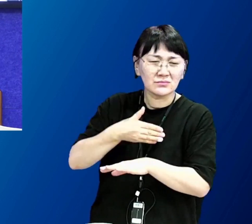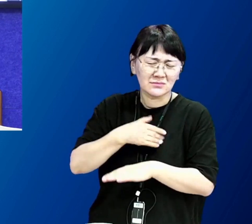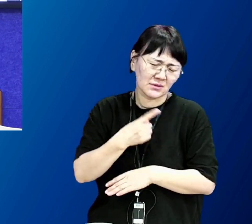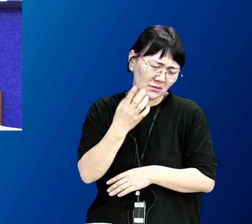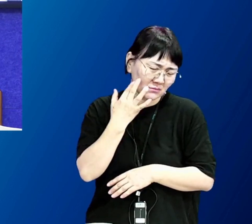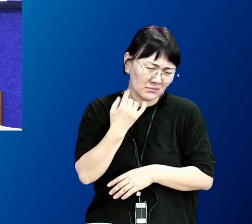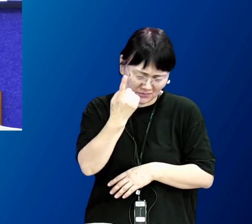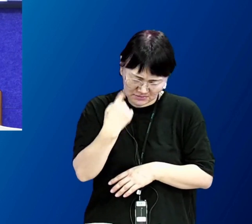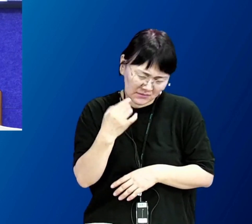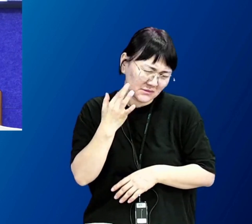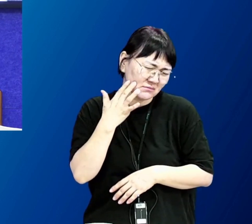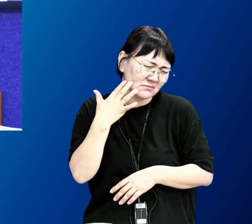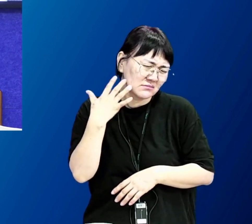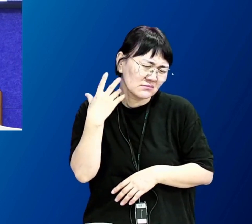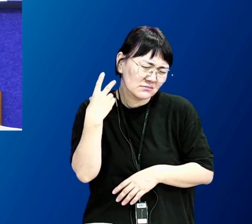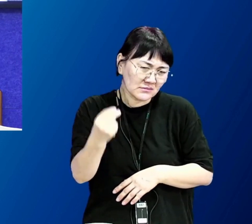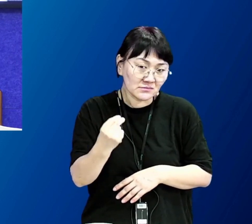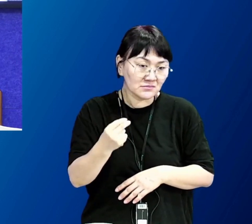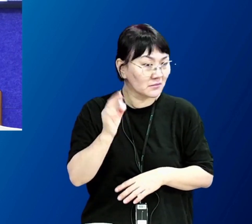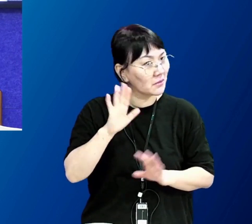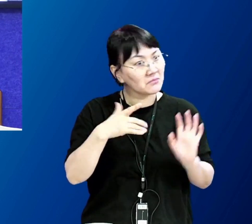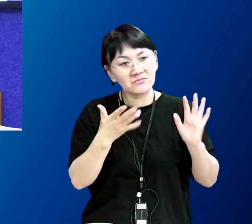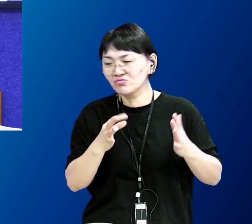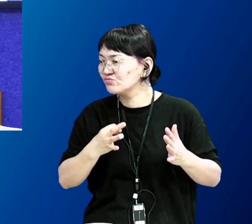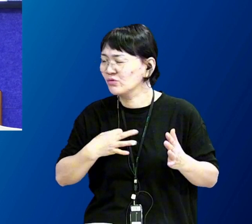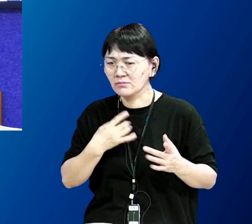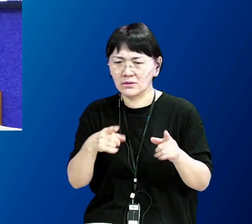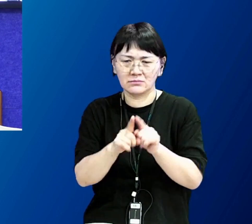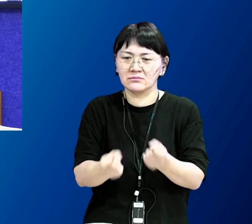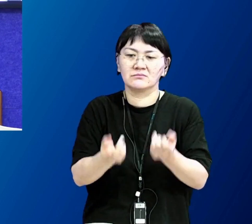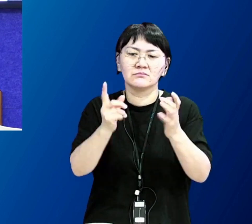Хизээч ийм хүн болж болохгүй байх.